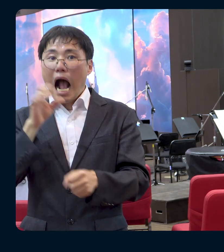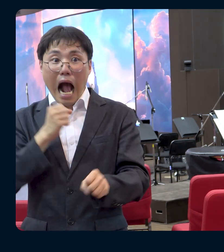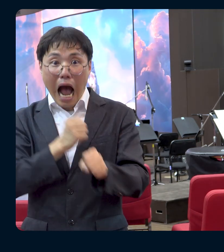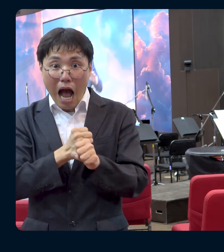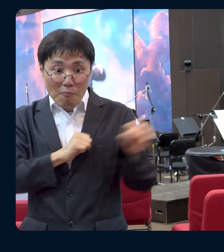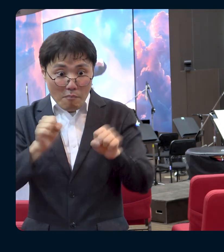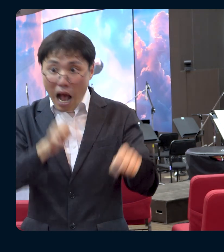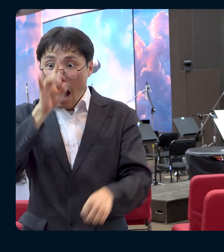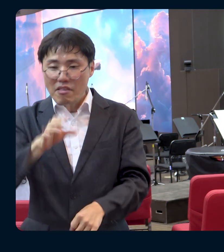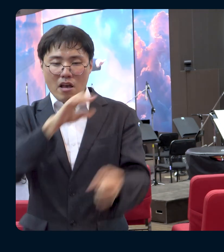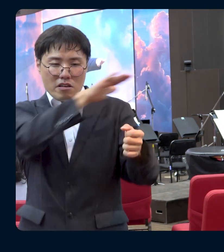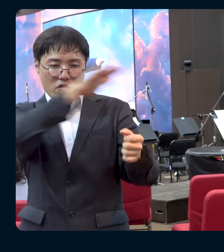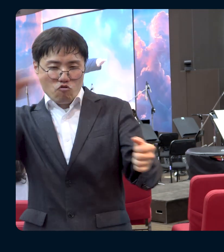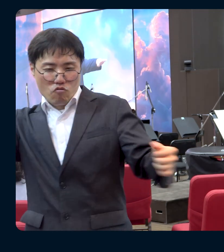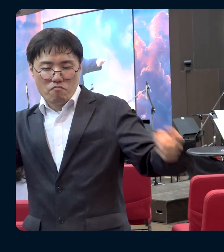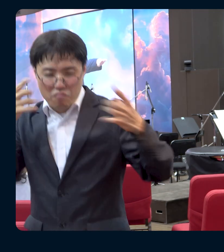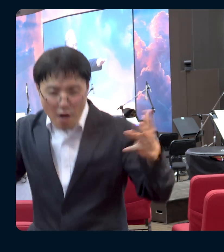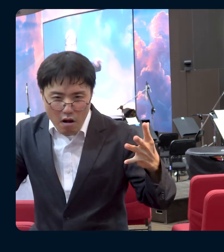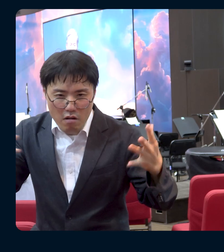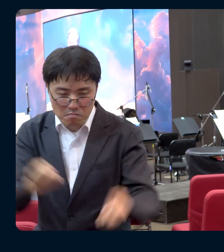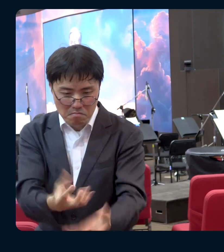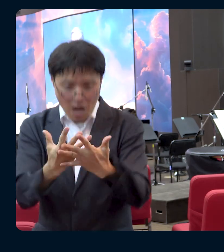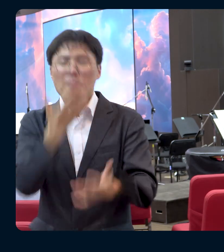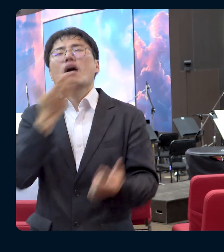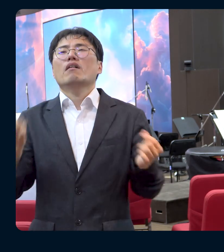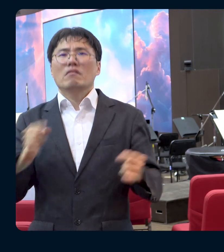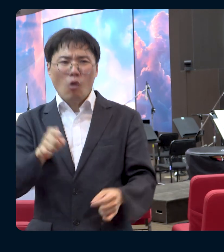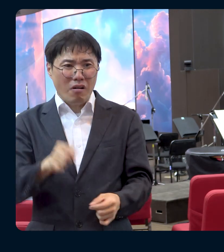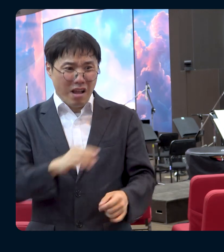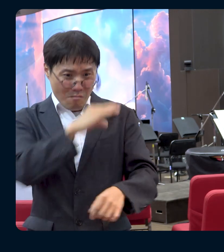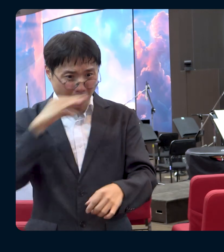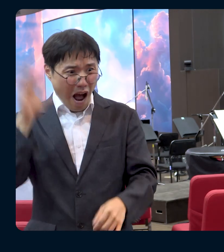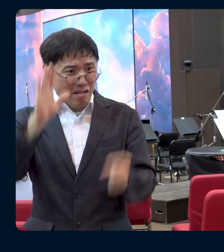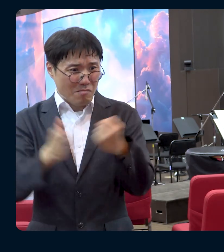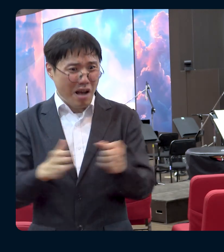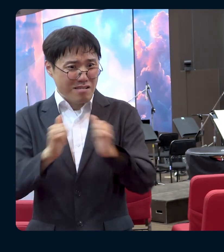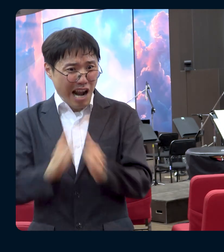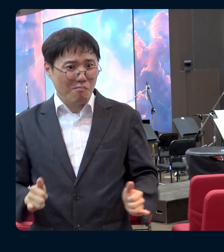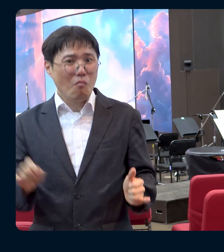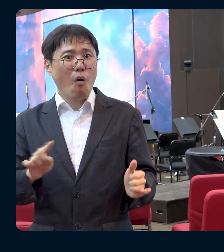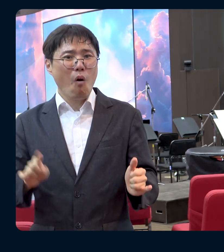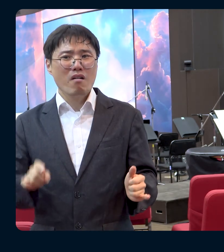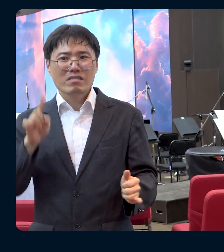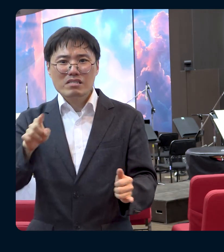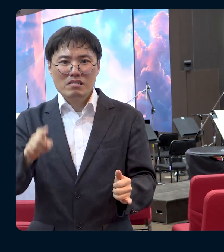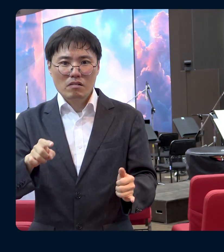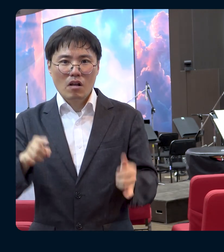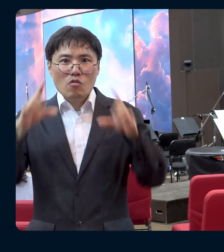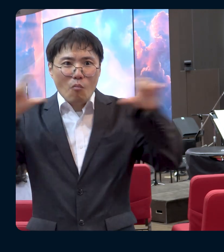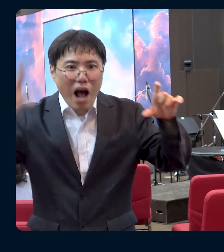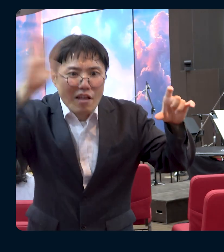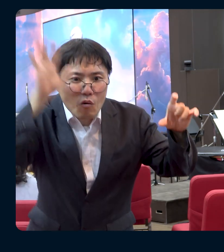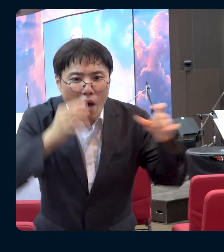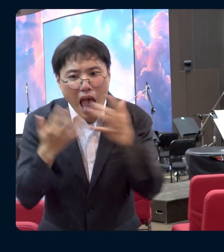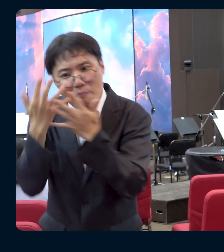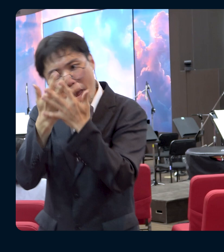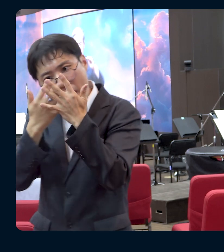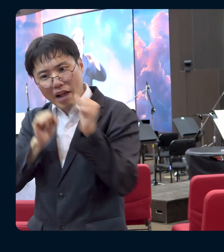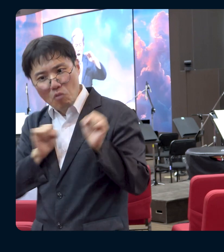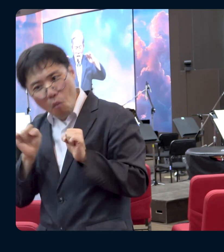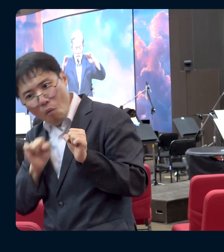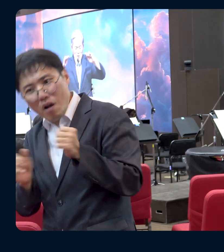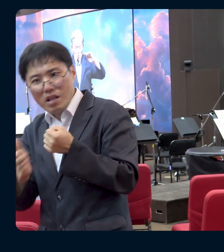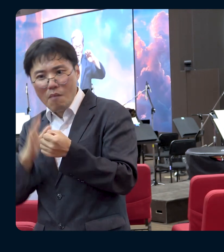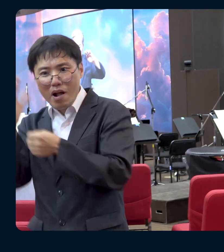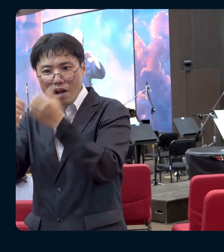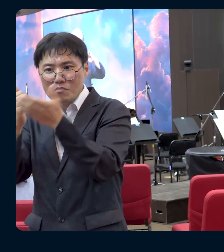하면 안 되는 것, 그런 기준이 분명해지는데, 그걸 제대로 안 하니까 사람들이 말이죠, 그 선포를 안 하고